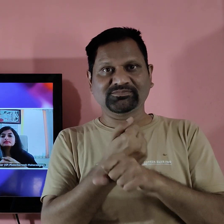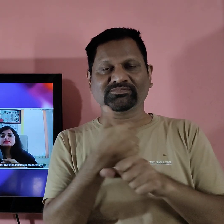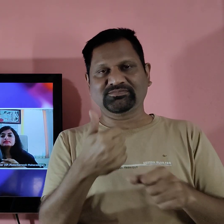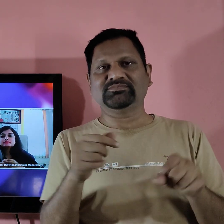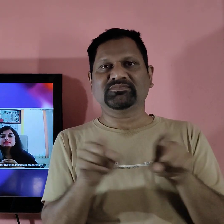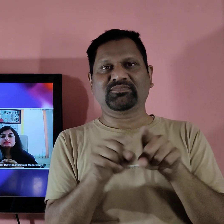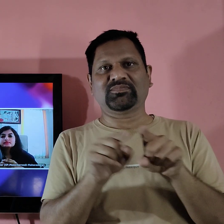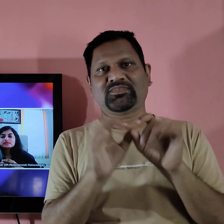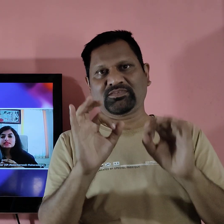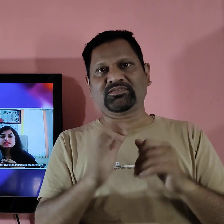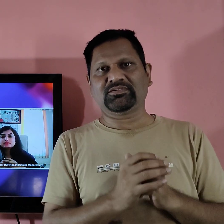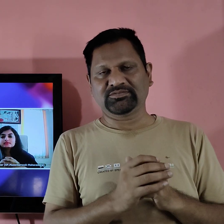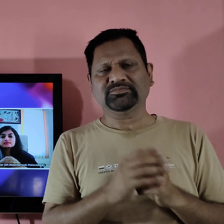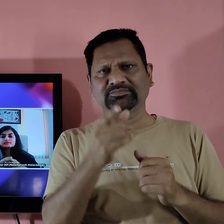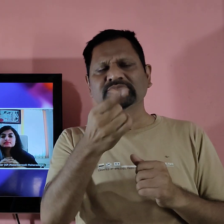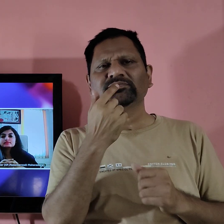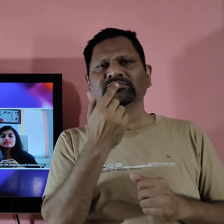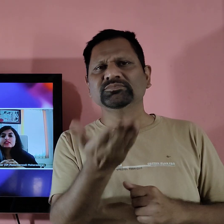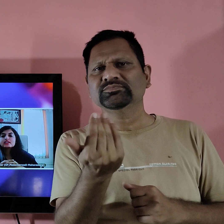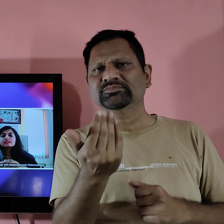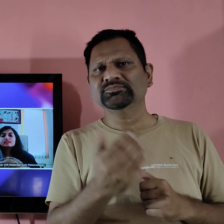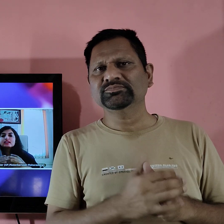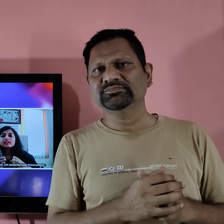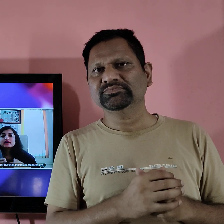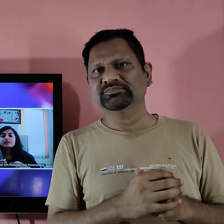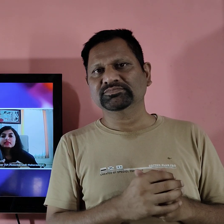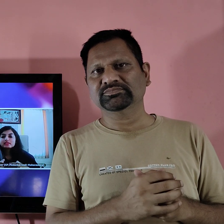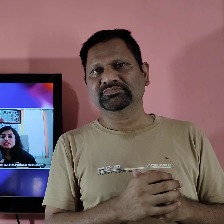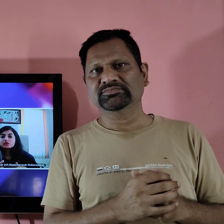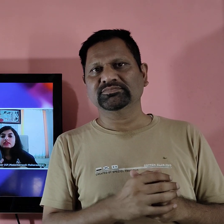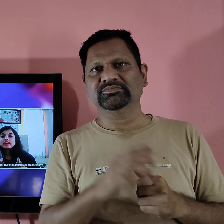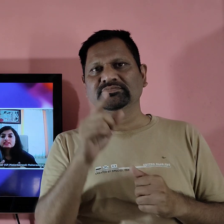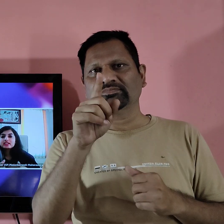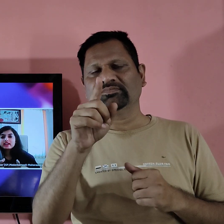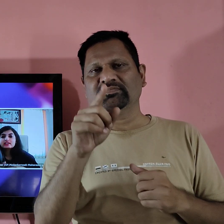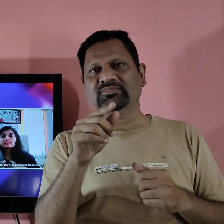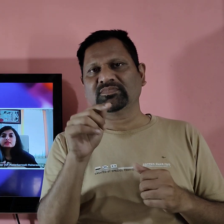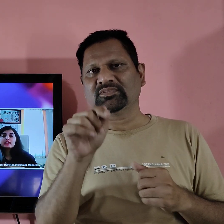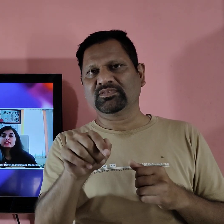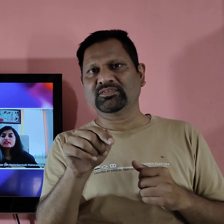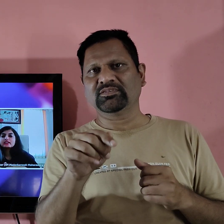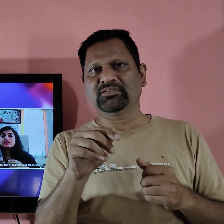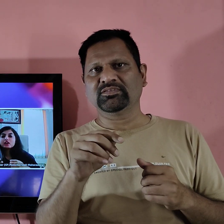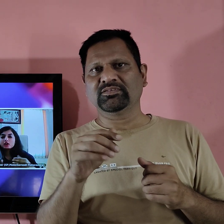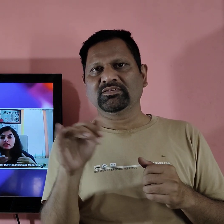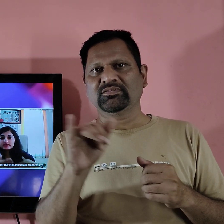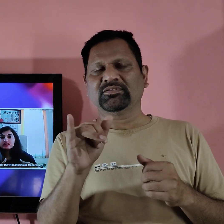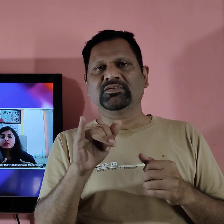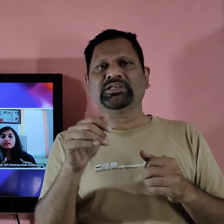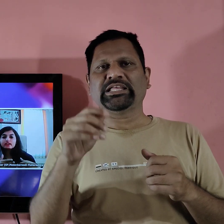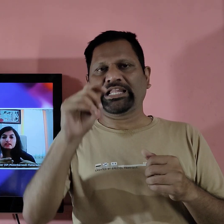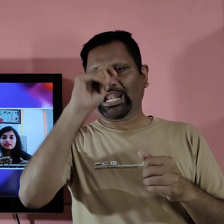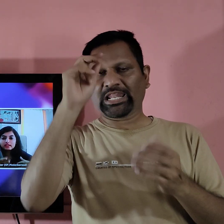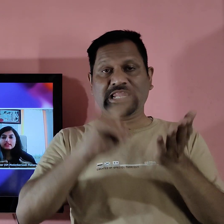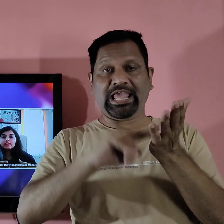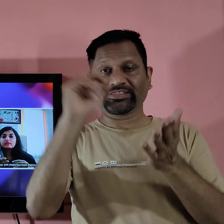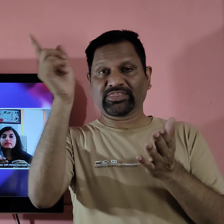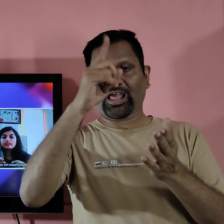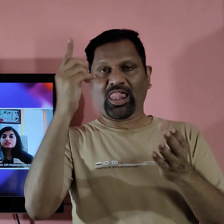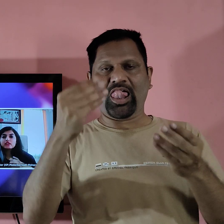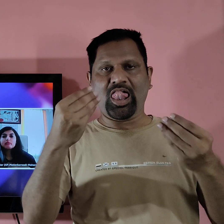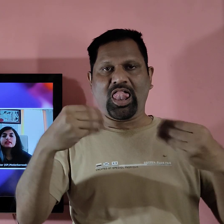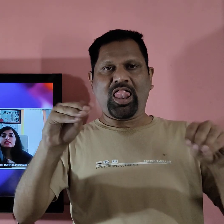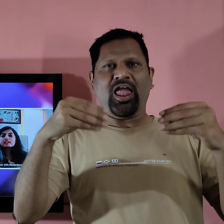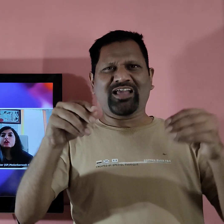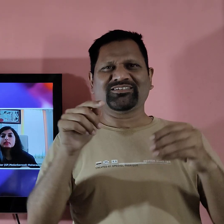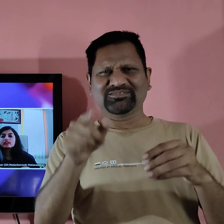है। हाँ, कुछ कह रही थी प्रियंका जी आप? इनाम जो नेशनल एग्रीकल्चर मार्केट है और किसानों के